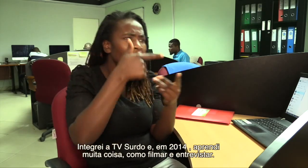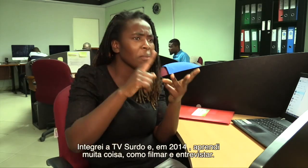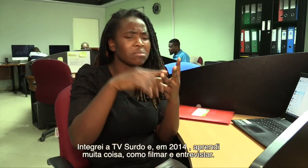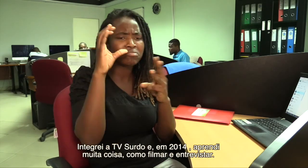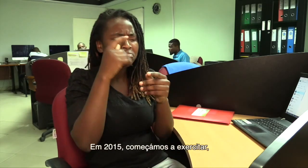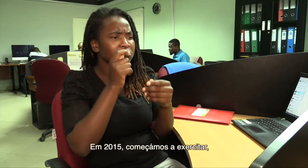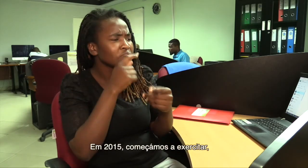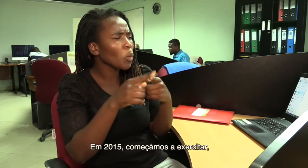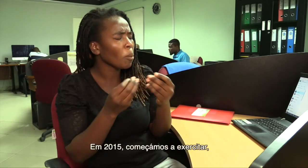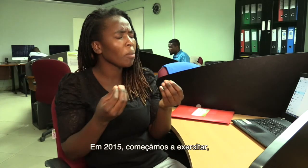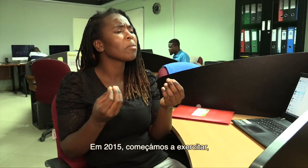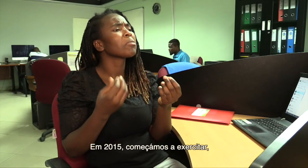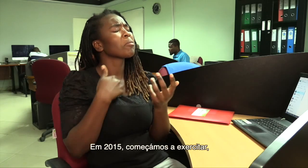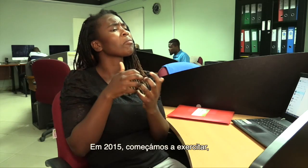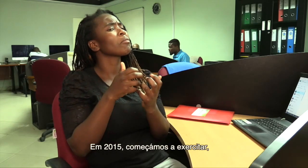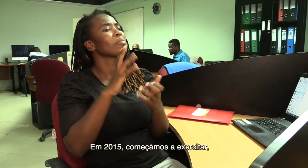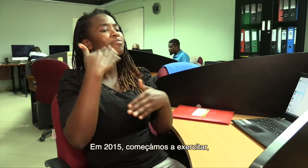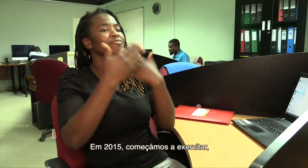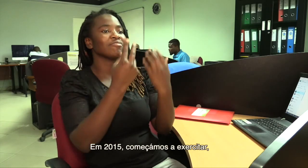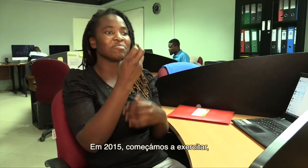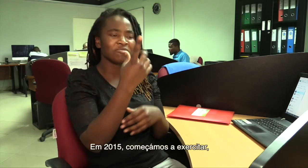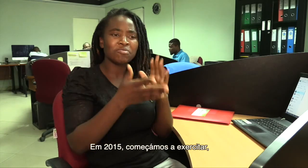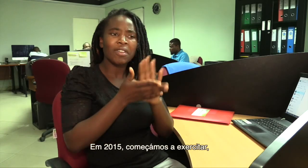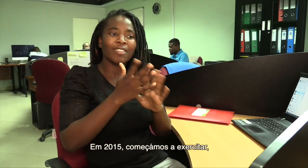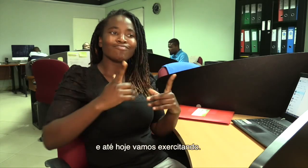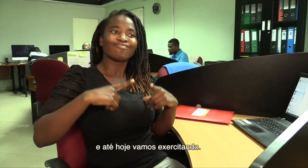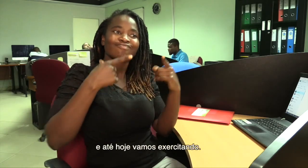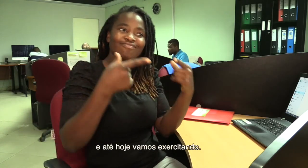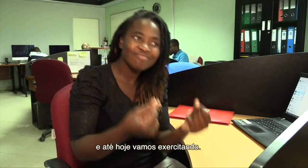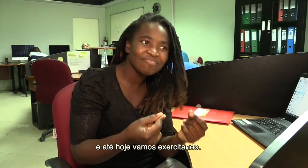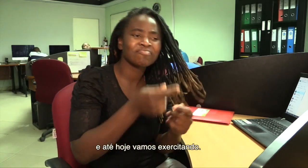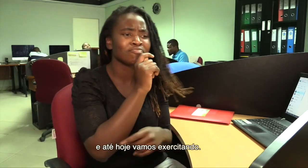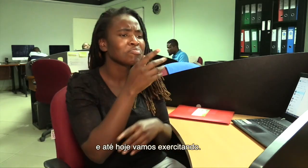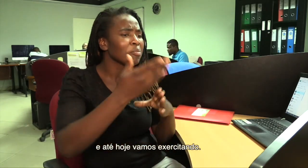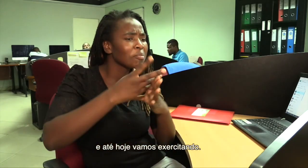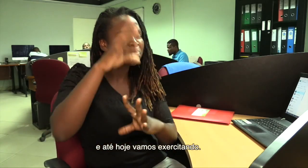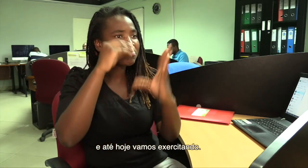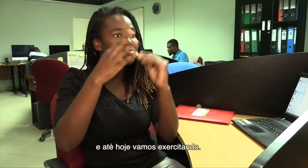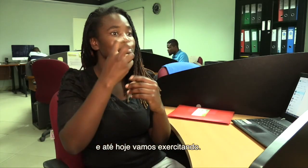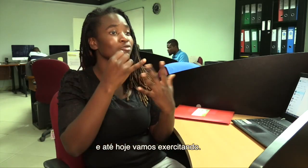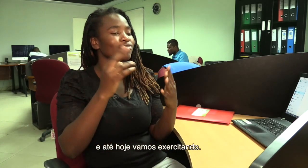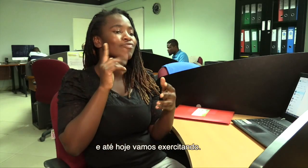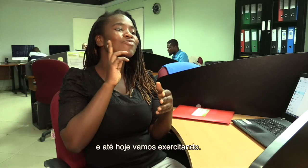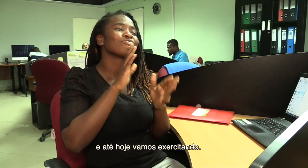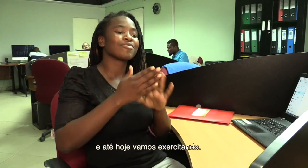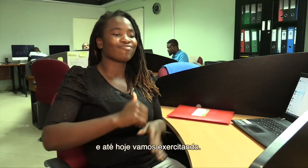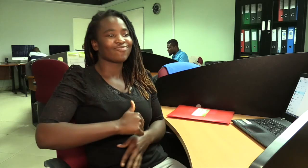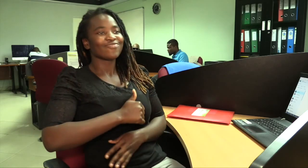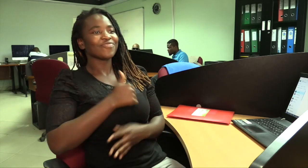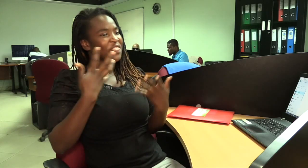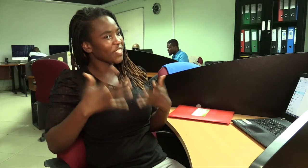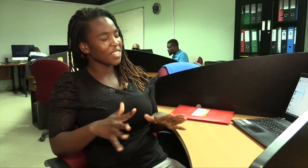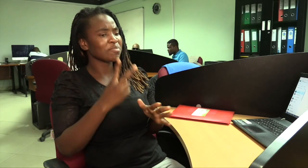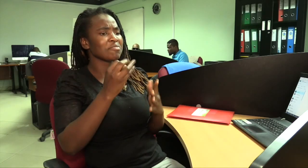filmar e entrevistar. Em 2015 começamos de exercitar fomos aprendendo e até hoje vamos